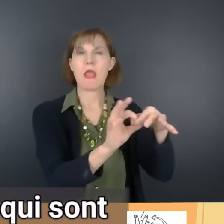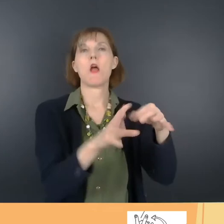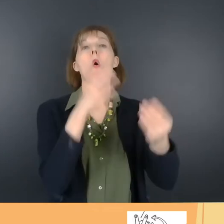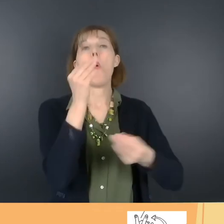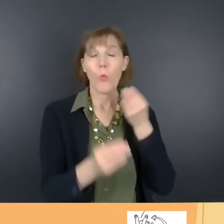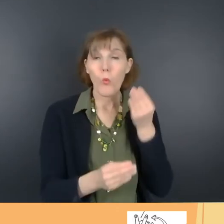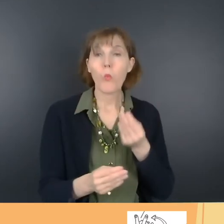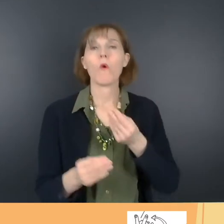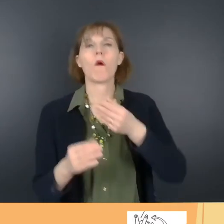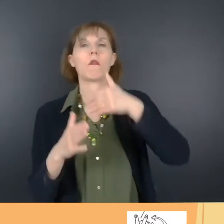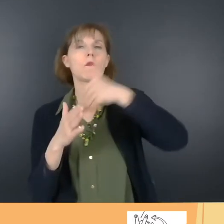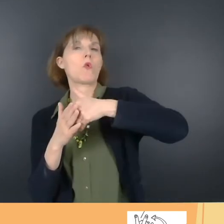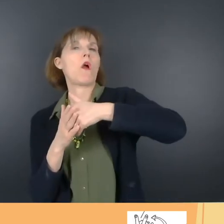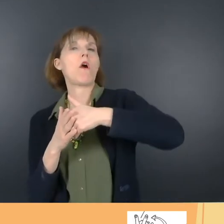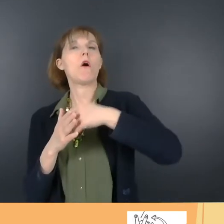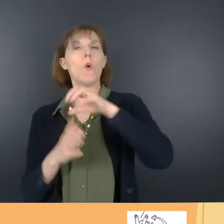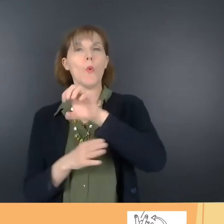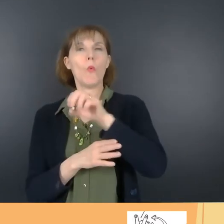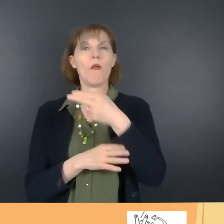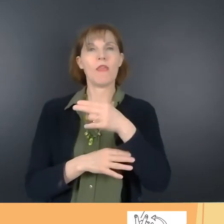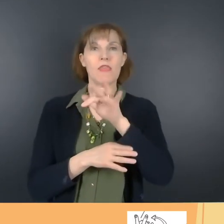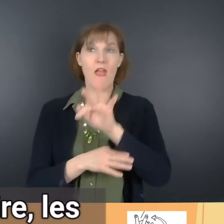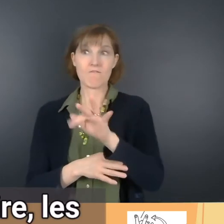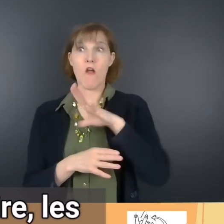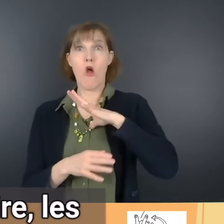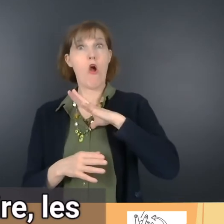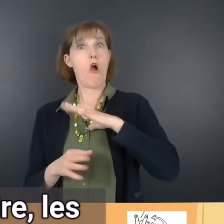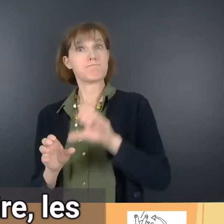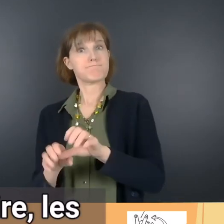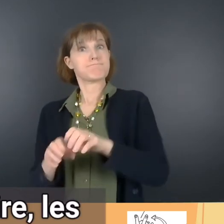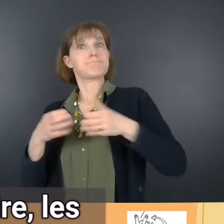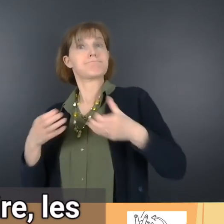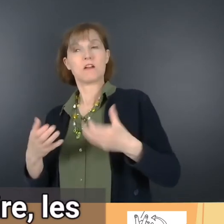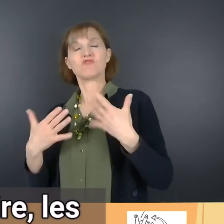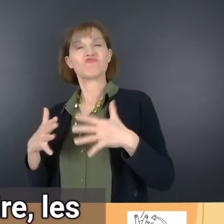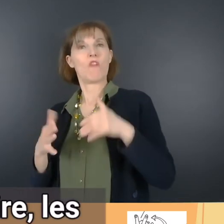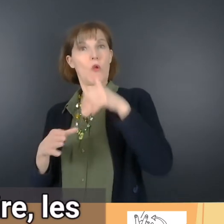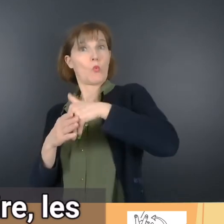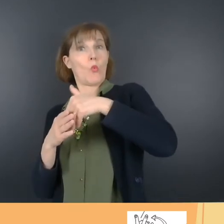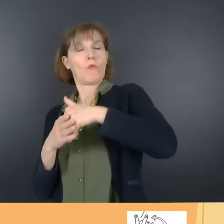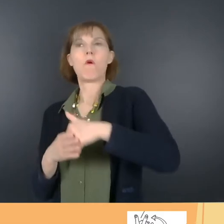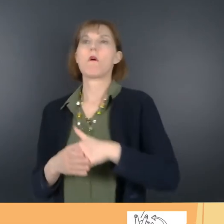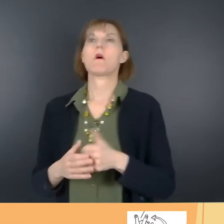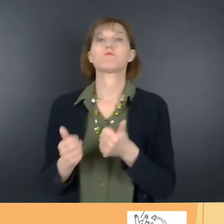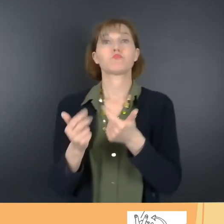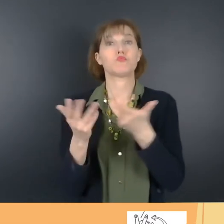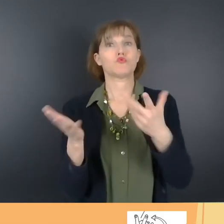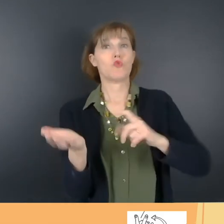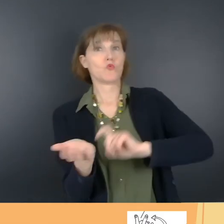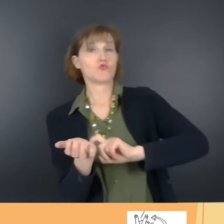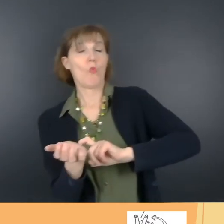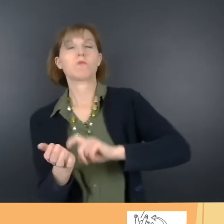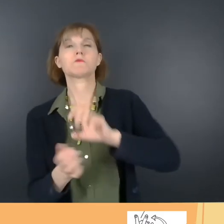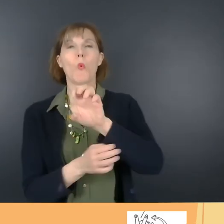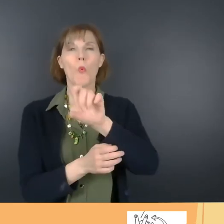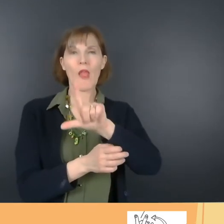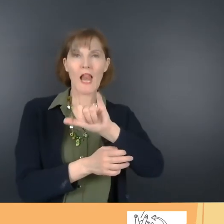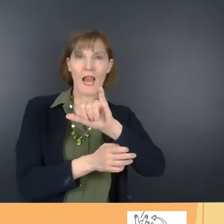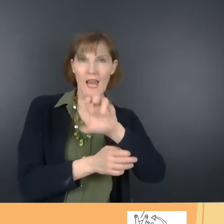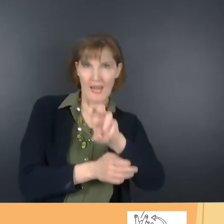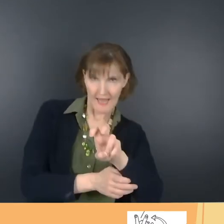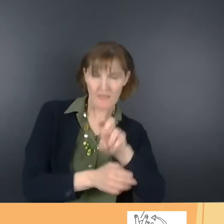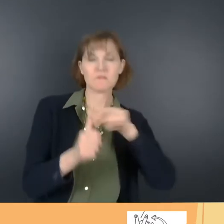Recherchez en ligne ou sur le site ENF puisqu'il y a aussi un dictionnaire les mots en langue des signes. Les sources vous sont mentionnées.